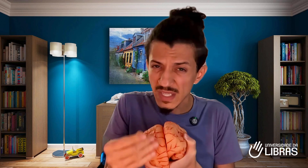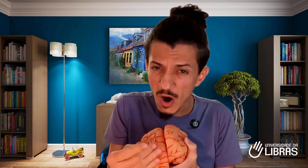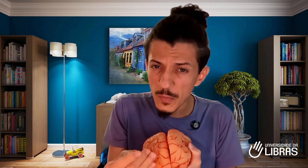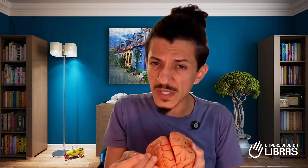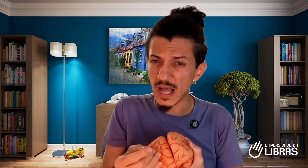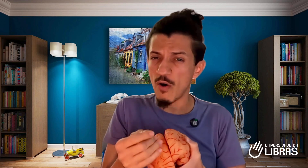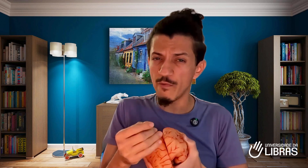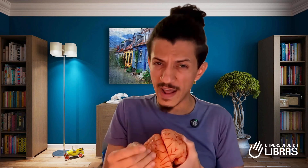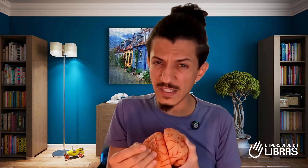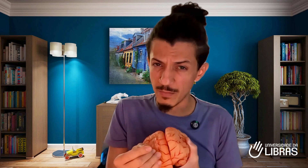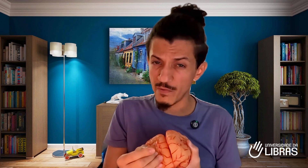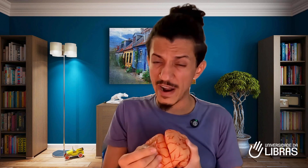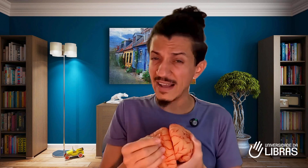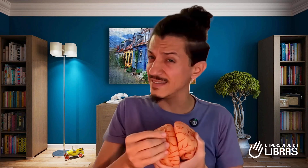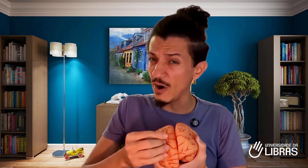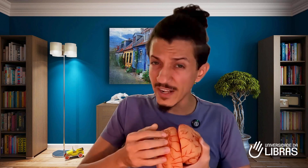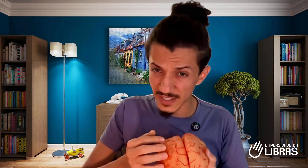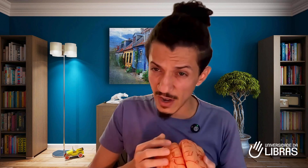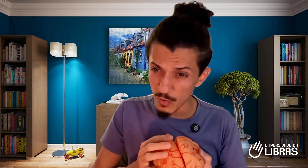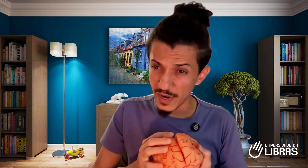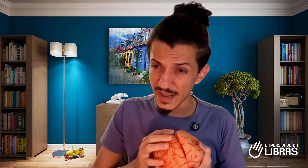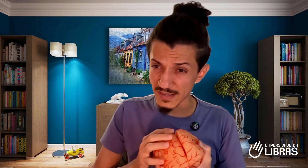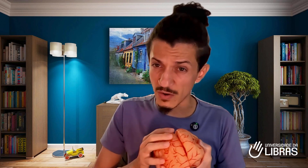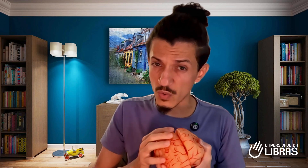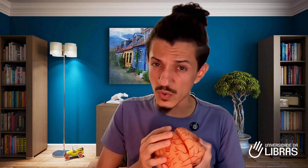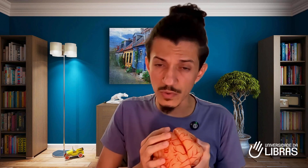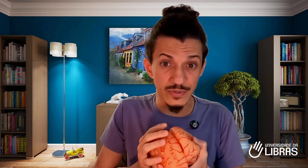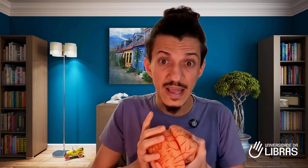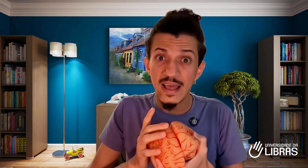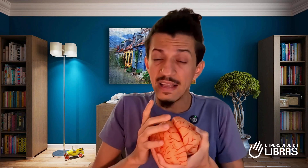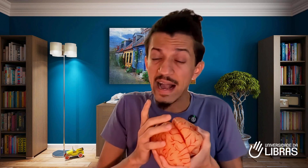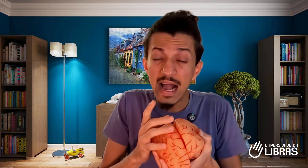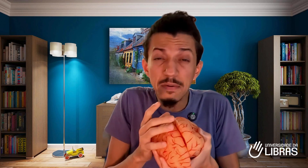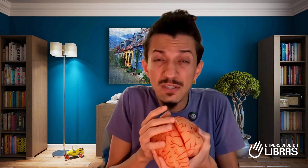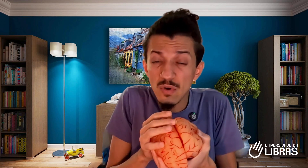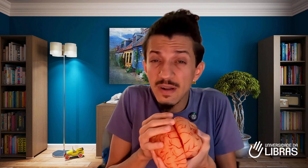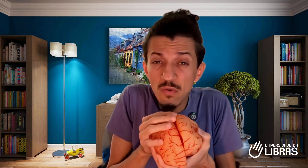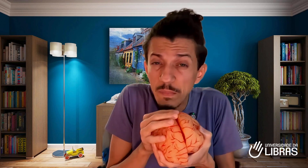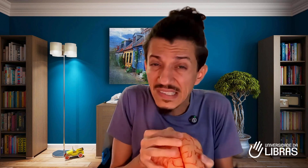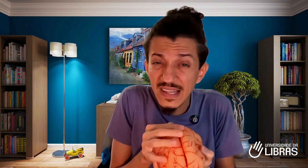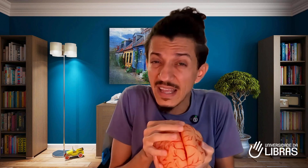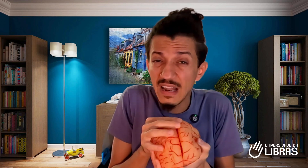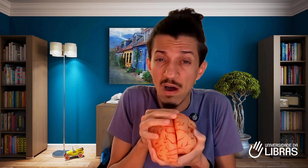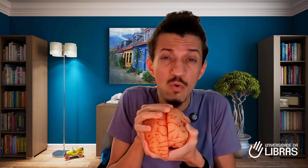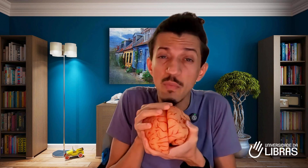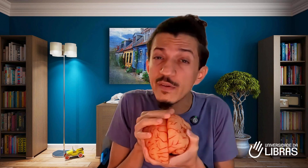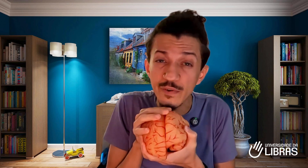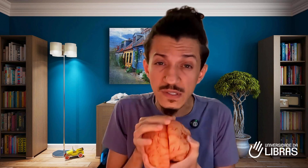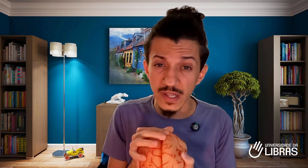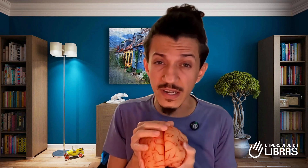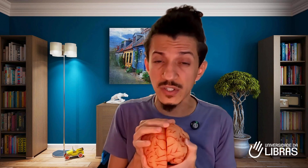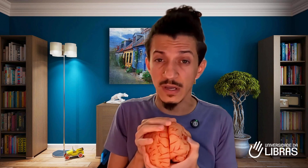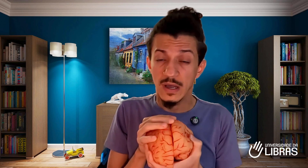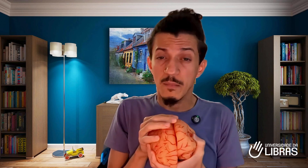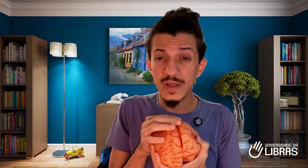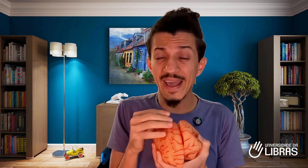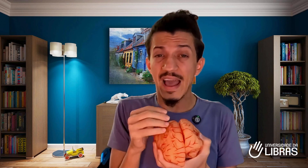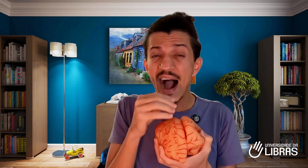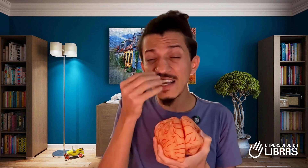por sinal, frase por frase, na hora de ter a comunicação com surdos, acaba se tornando um pesadelo, é algo muito frustrante, porque a estrutura